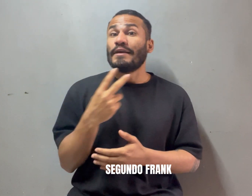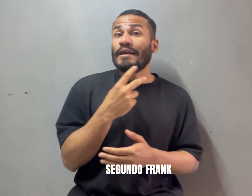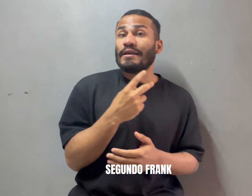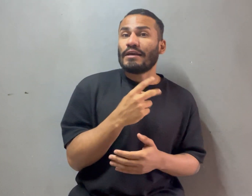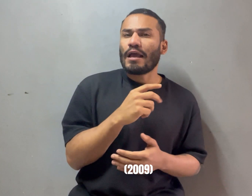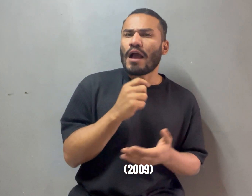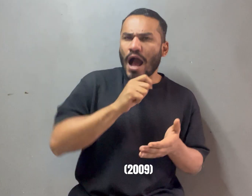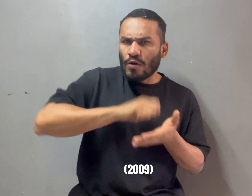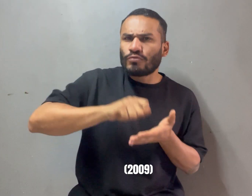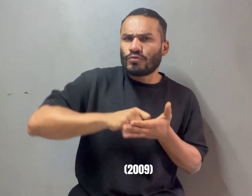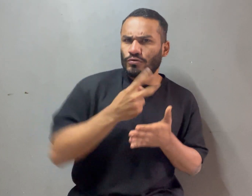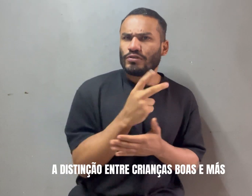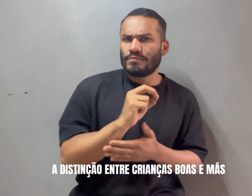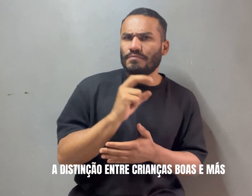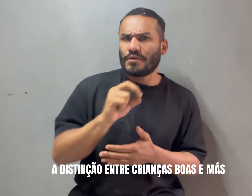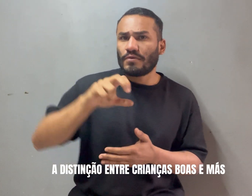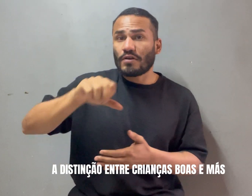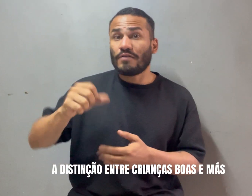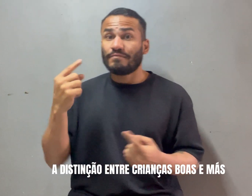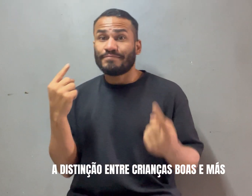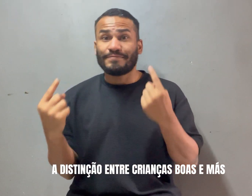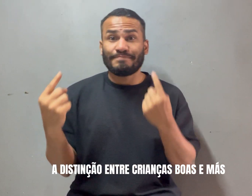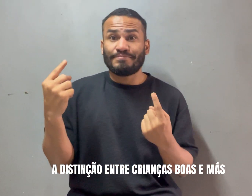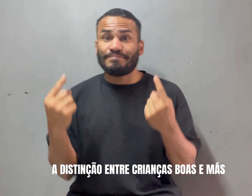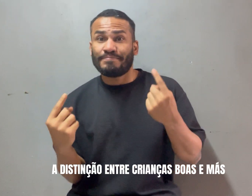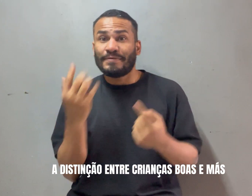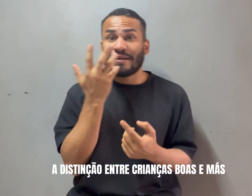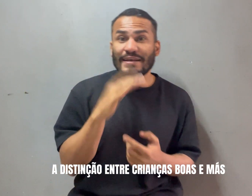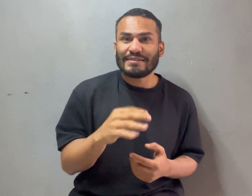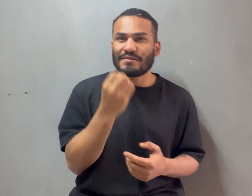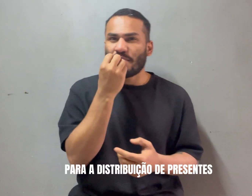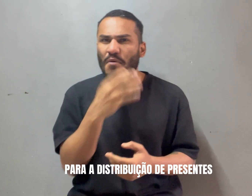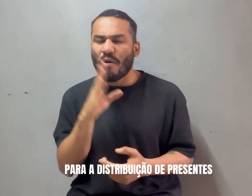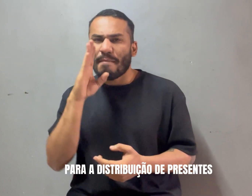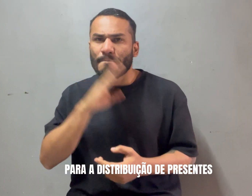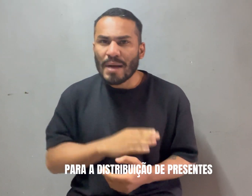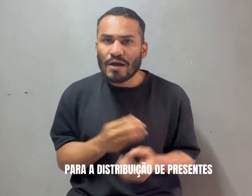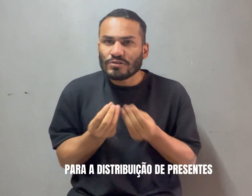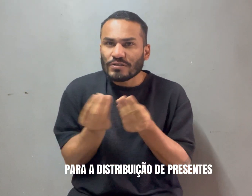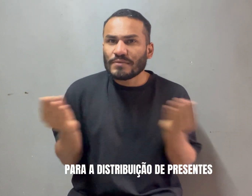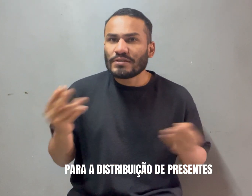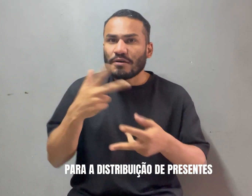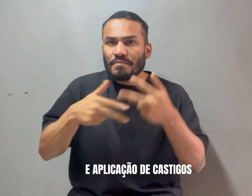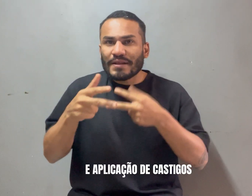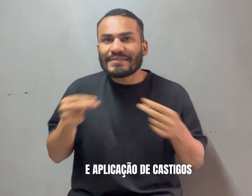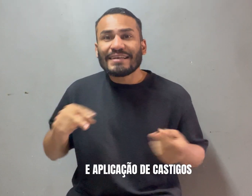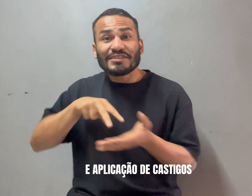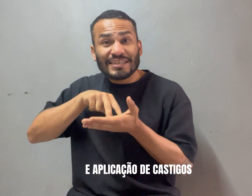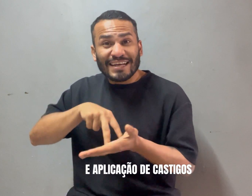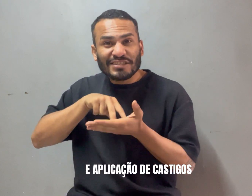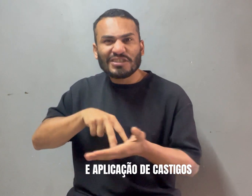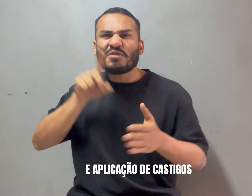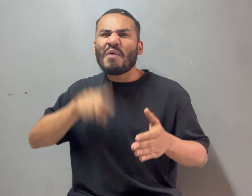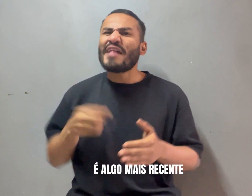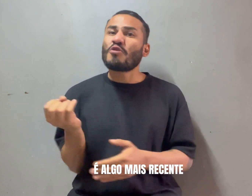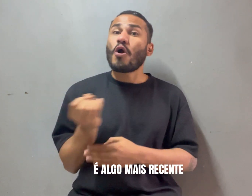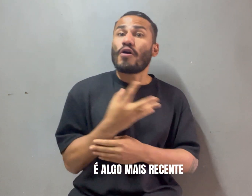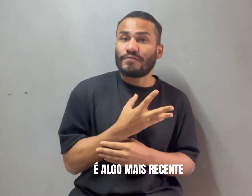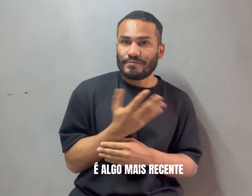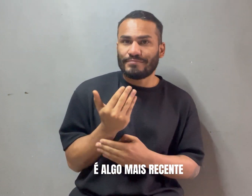Frank, 2009, a distinção entre crianças boas e más para a distribuição de presentes e aplicação de castigos é algo mais